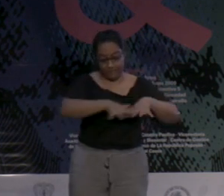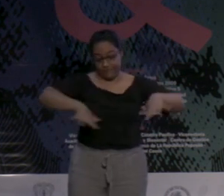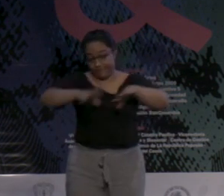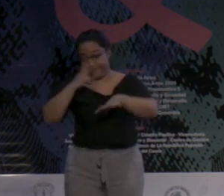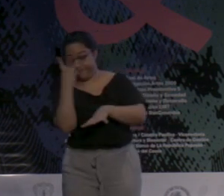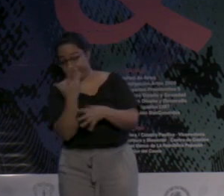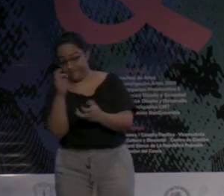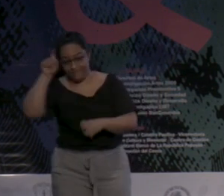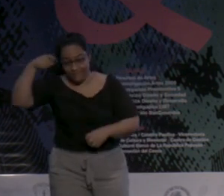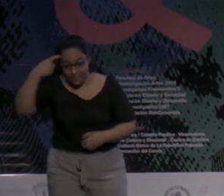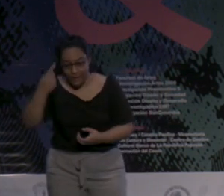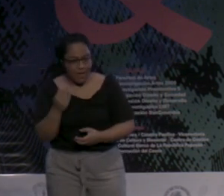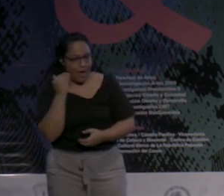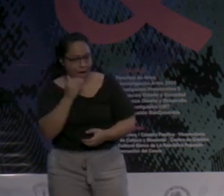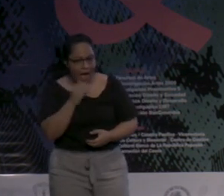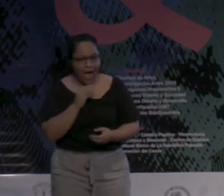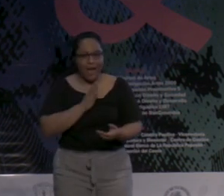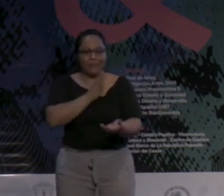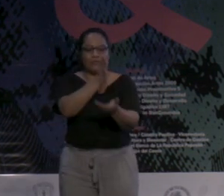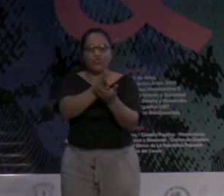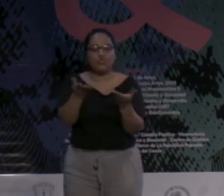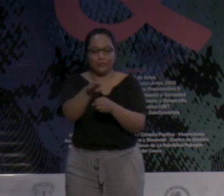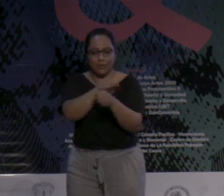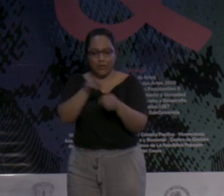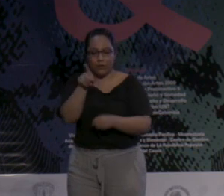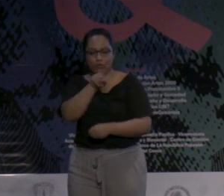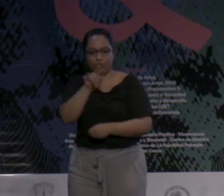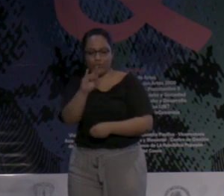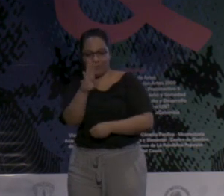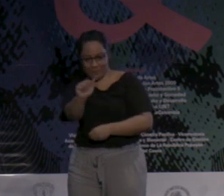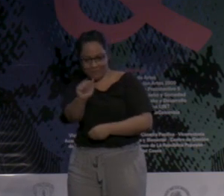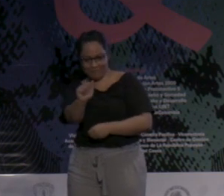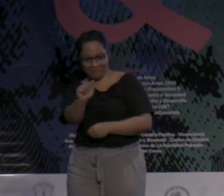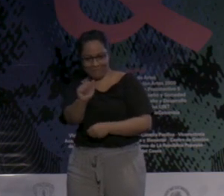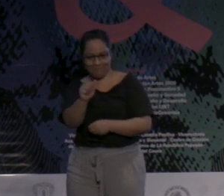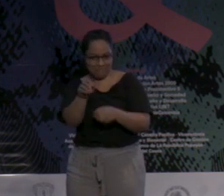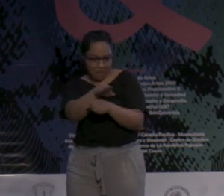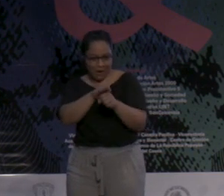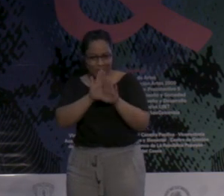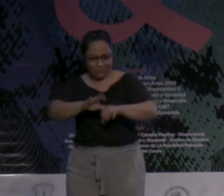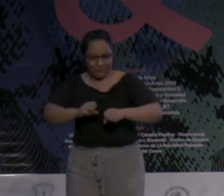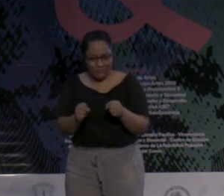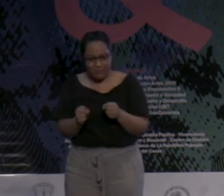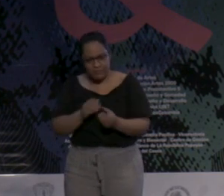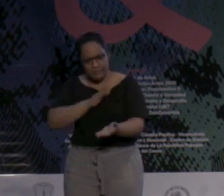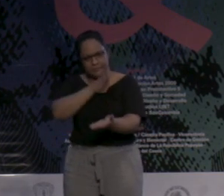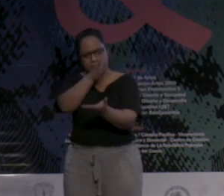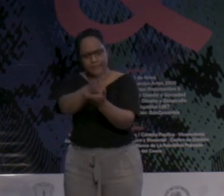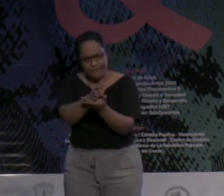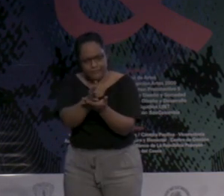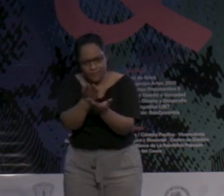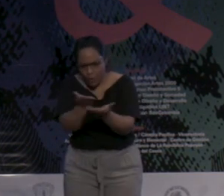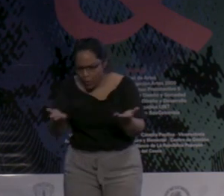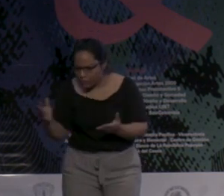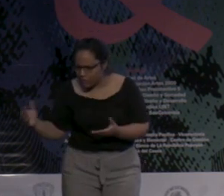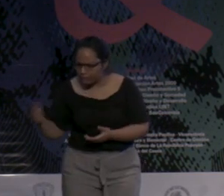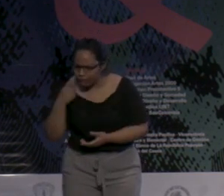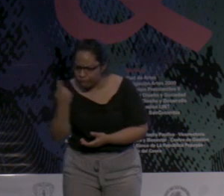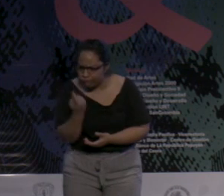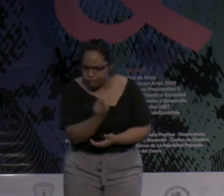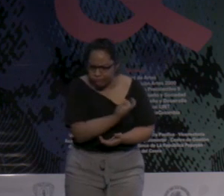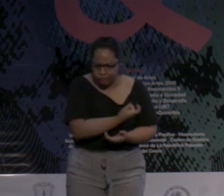hacer avenidas más anchas que obviamente estaban lubricando los flujos del neoliberalismo y eso implicó correr a los pobres para otros lugares y demoler un